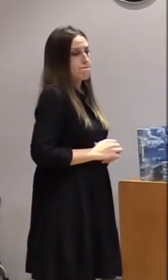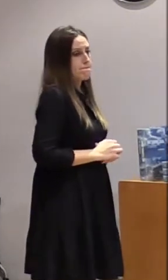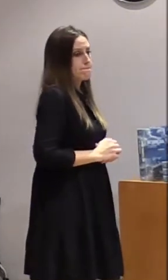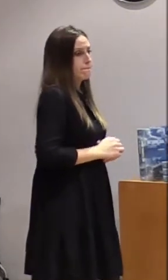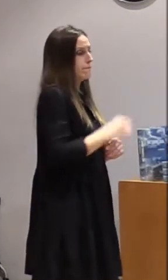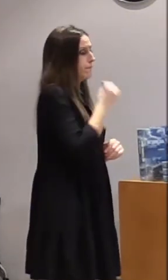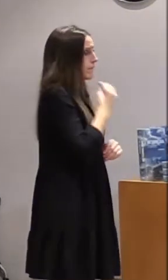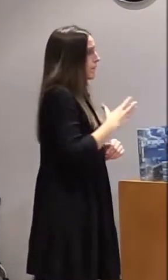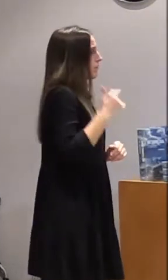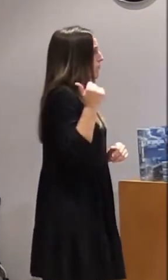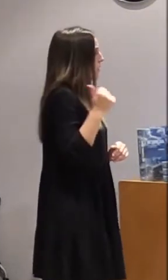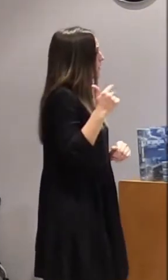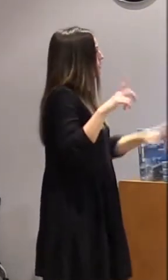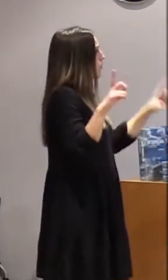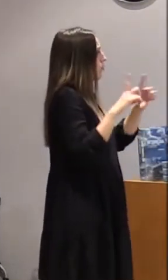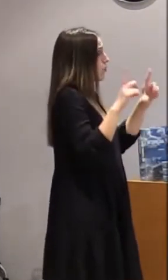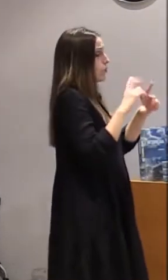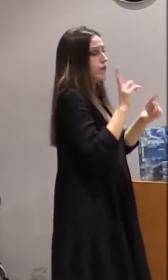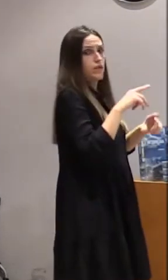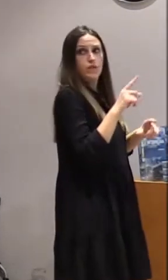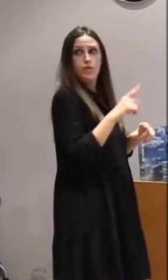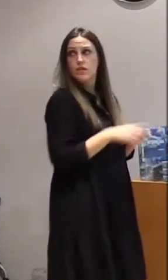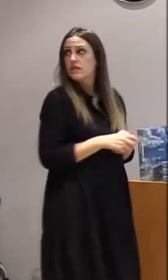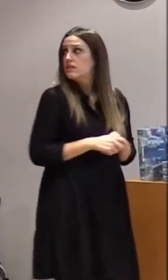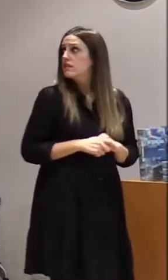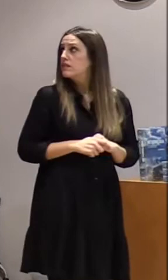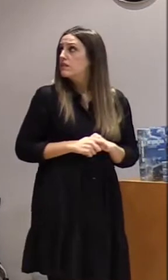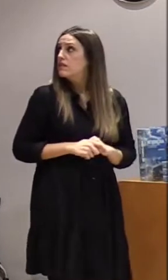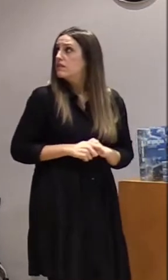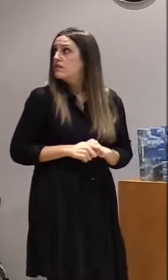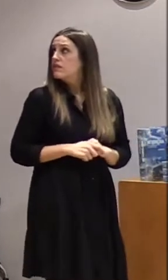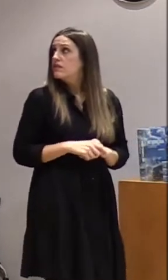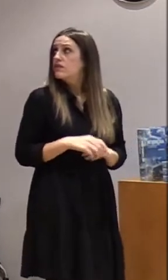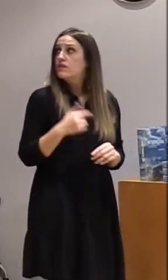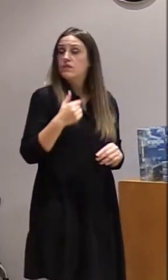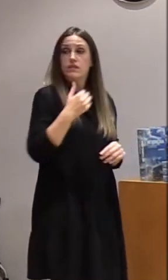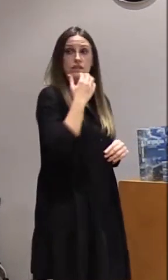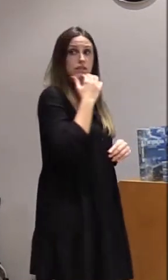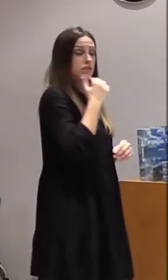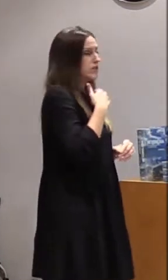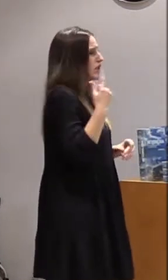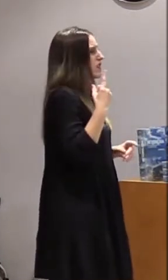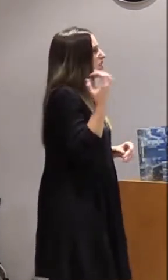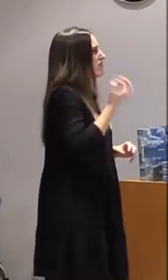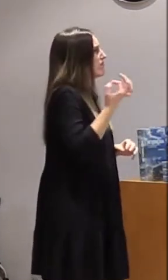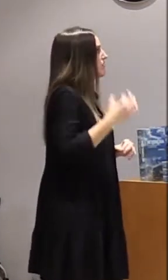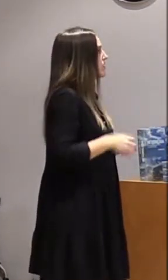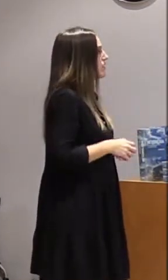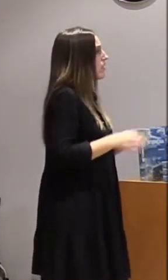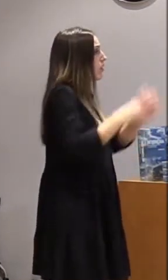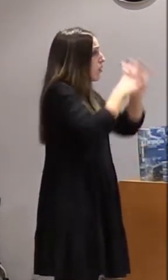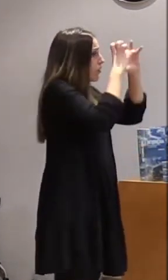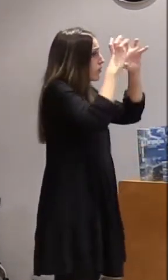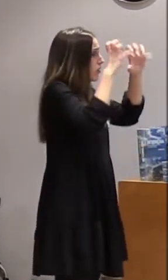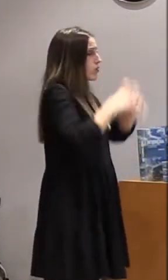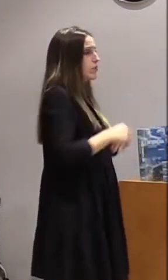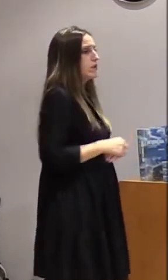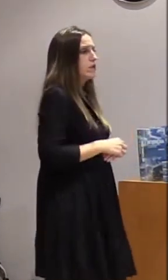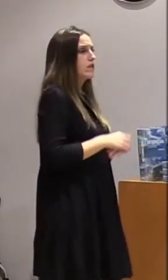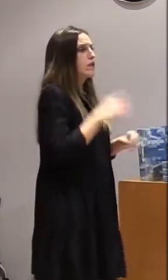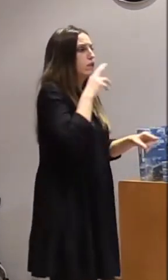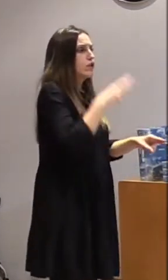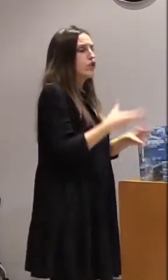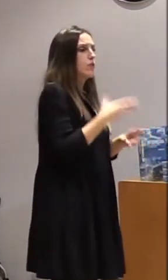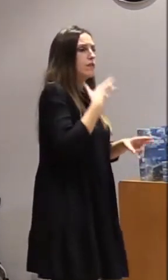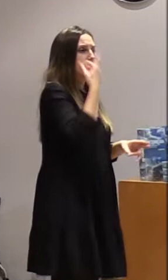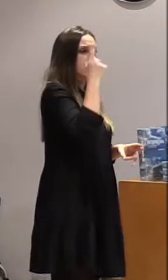Bueno, aquí tenemos no es un cuadro, es una nube. Yo os diría, os preguntar, ¿eso qué es? ¿Una nube? ¿La sabéis poner el nombre?